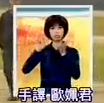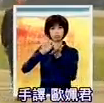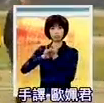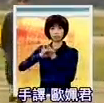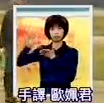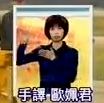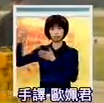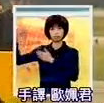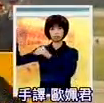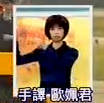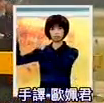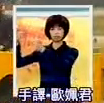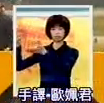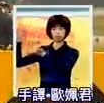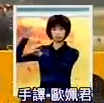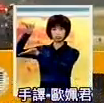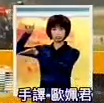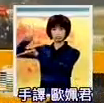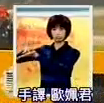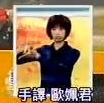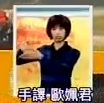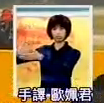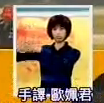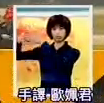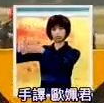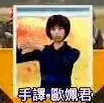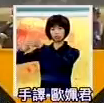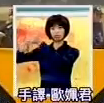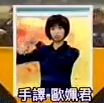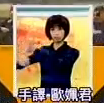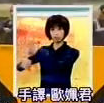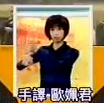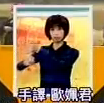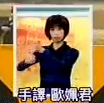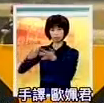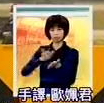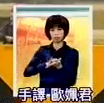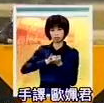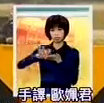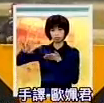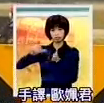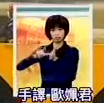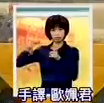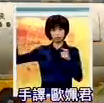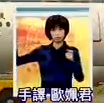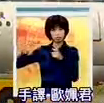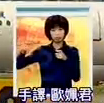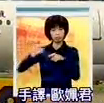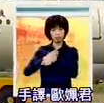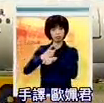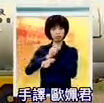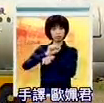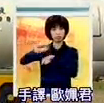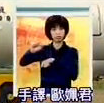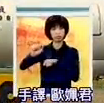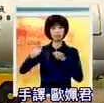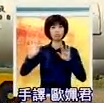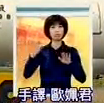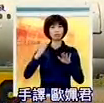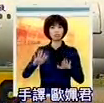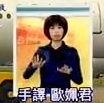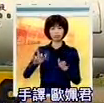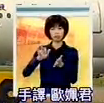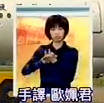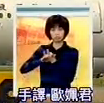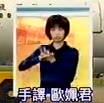在9点50分的时候抵达上海，表定整个飞行航程是1小时50分钟。不过事实上呢，这次是走